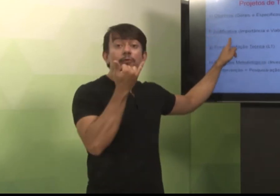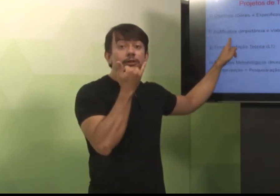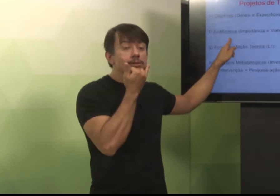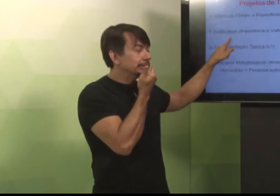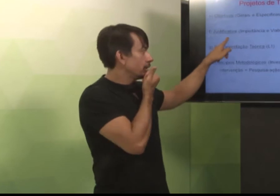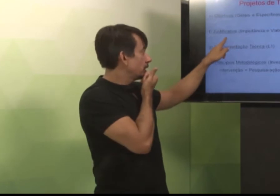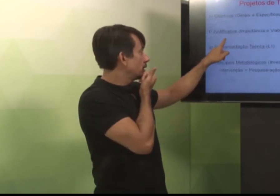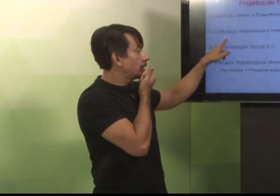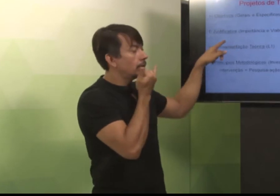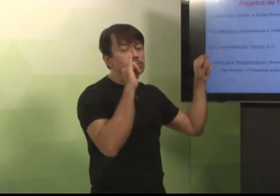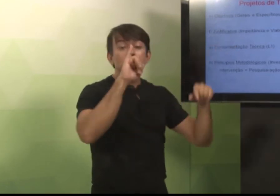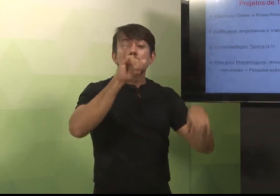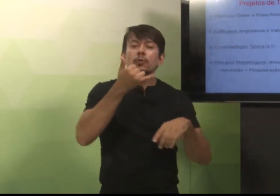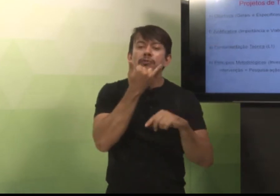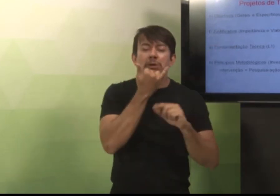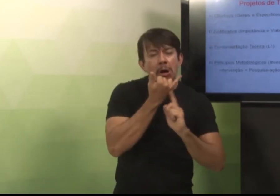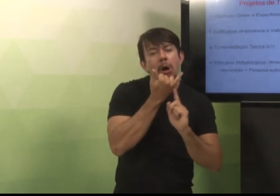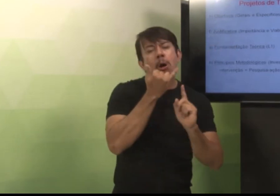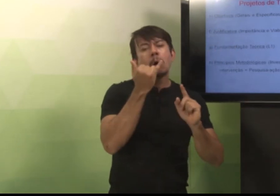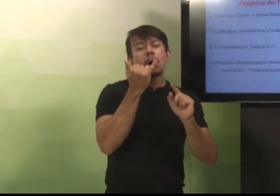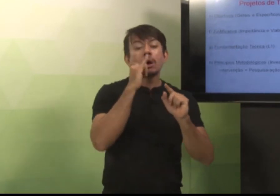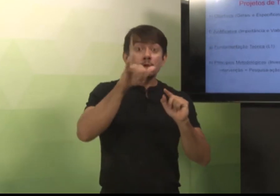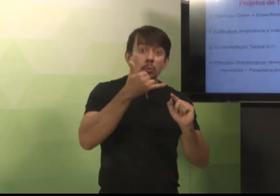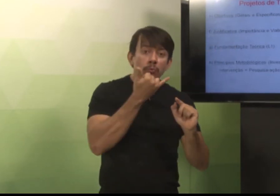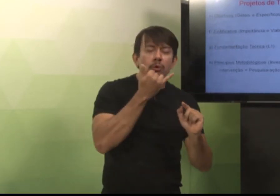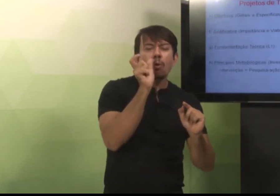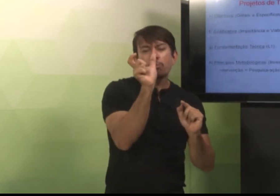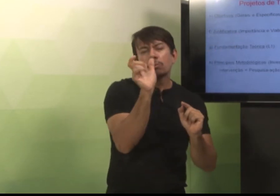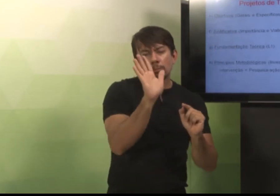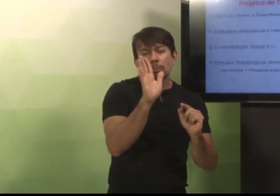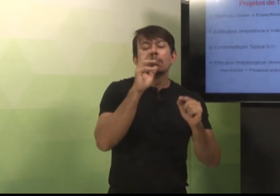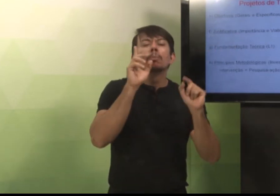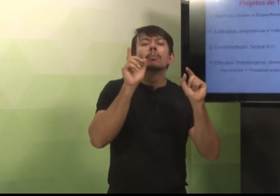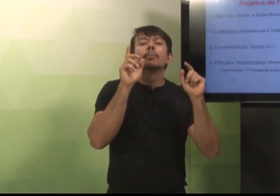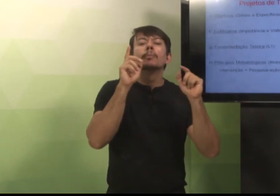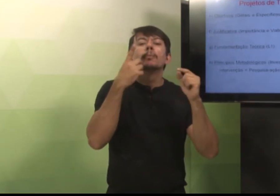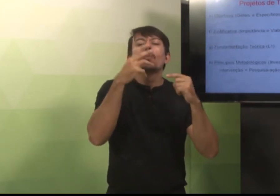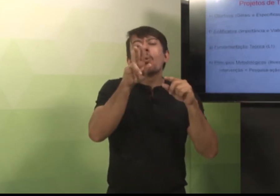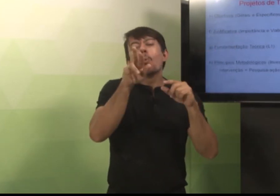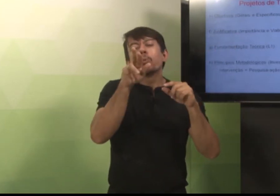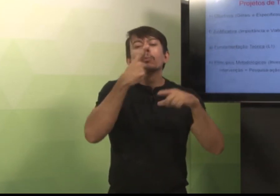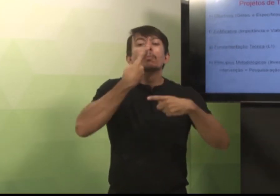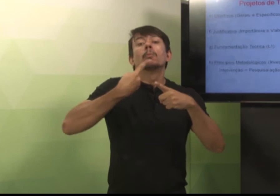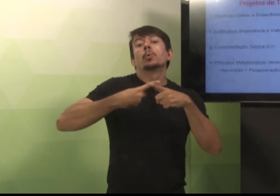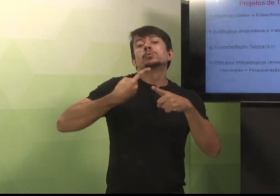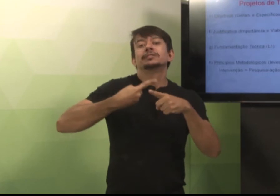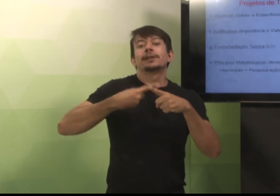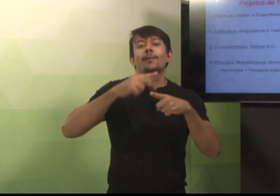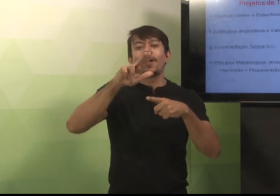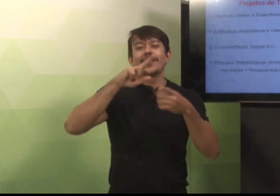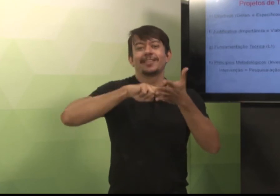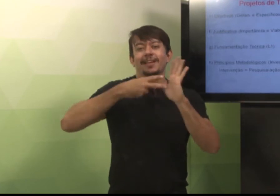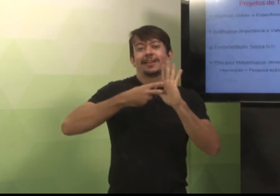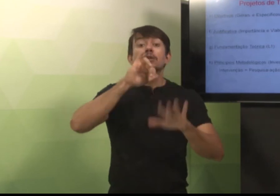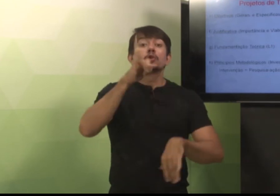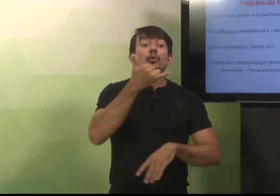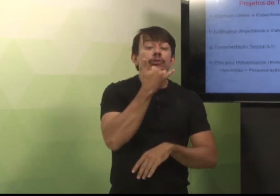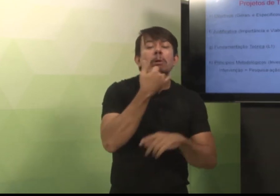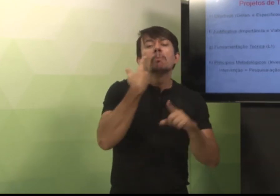colocam-se verbos no infinitivo. Aqui temos a justificativa. é como uma explicação,